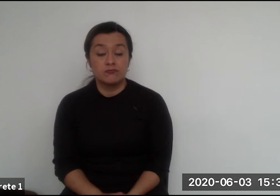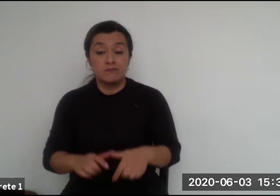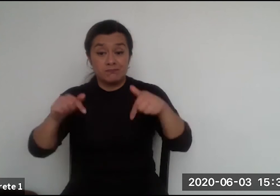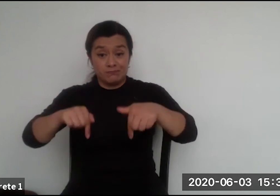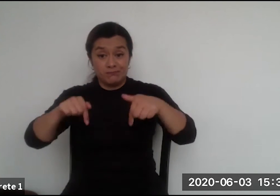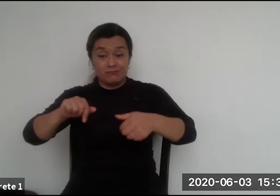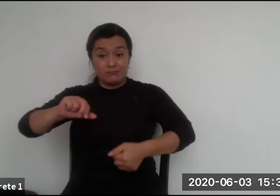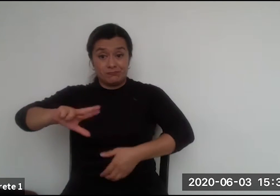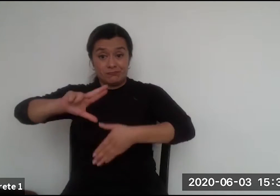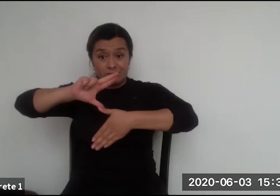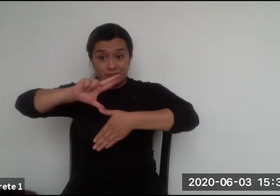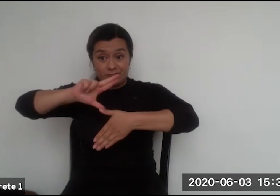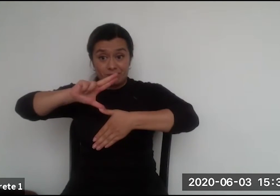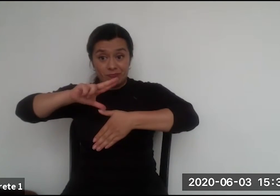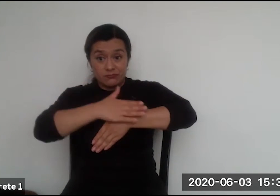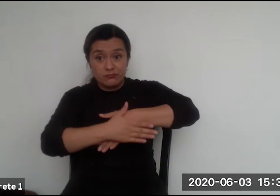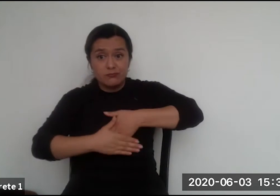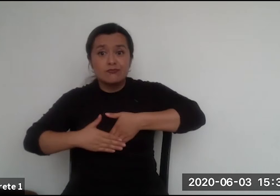por exemplo,